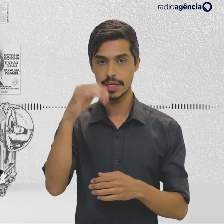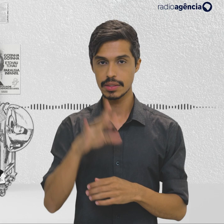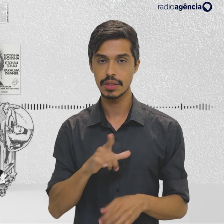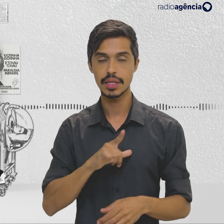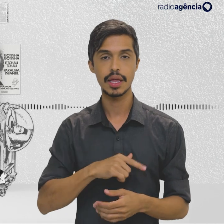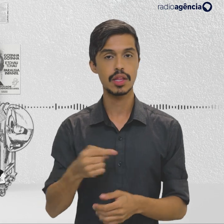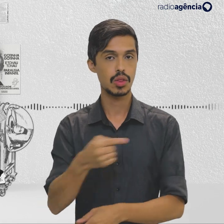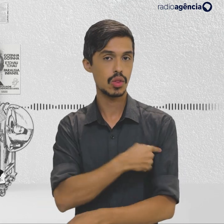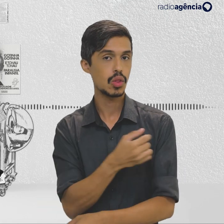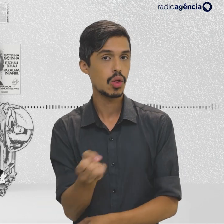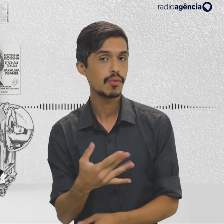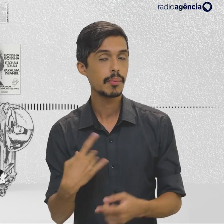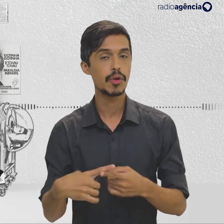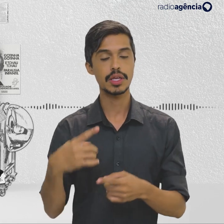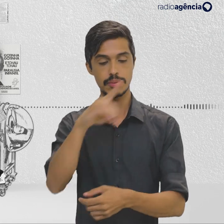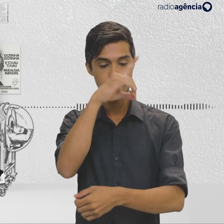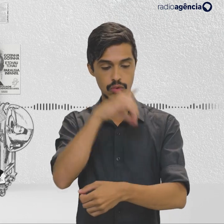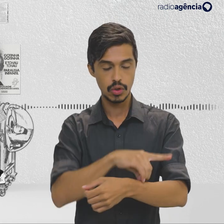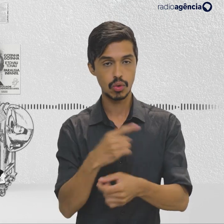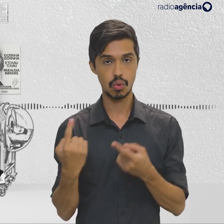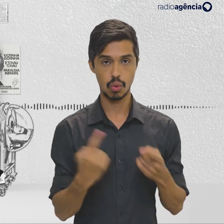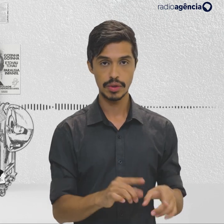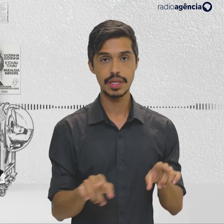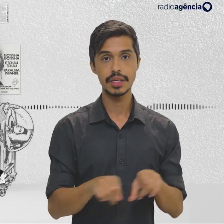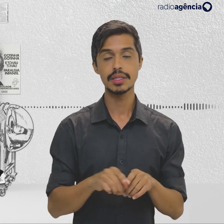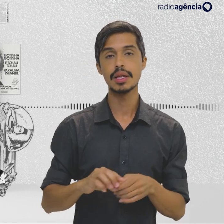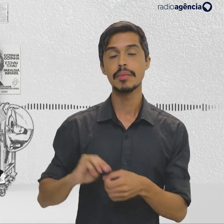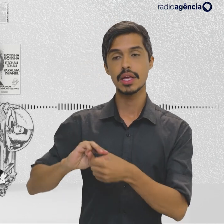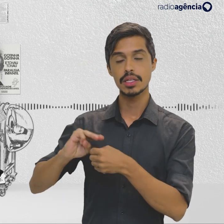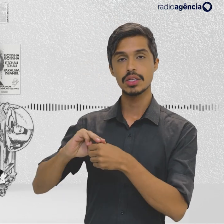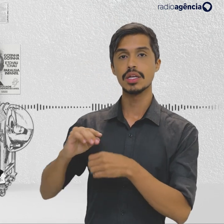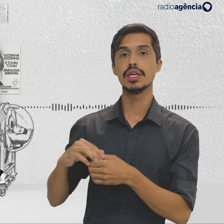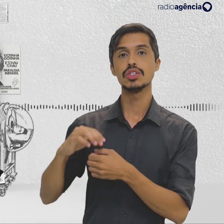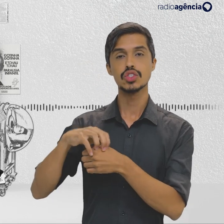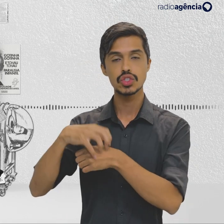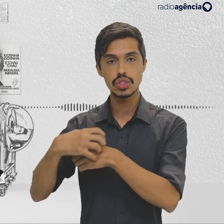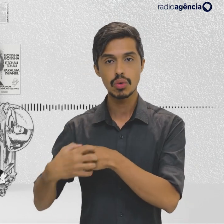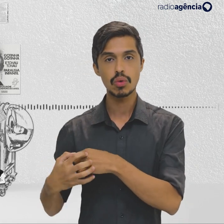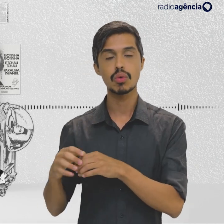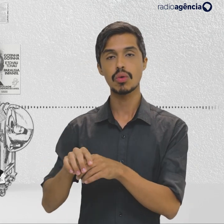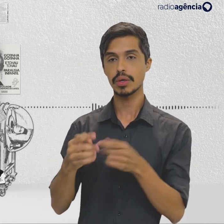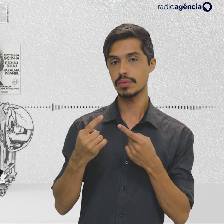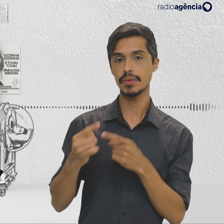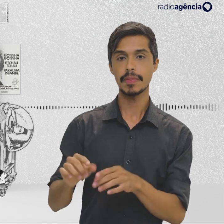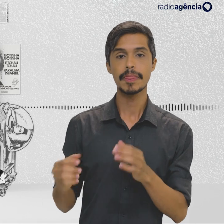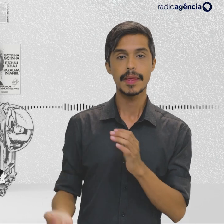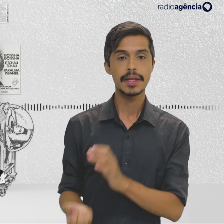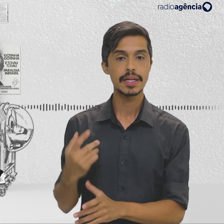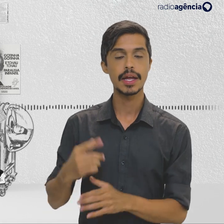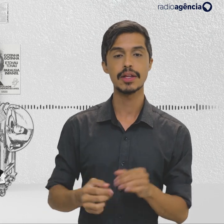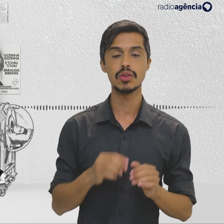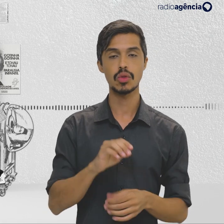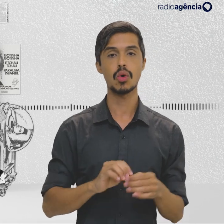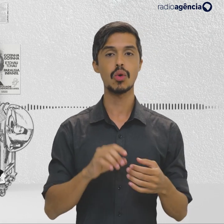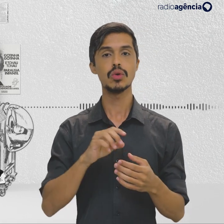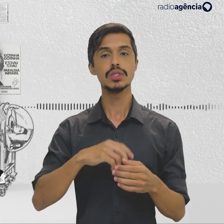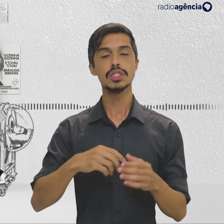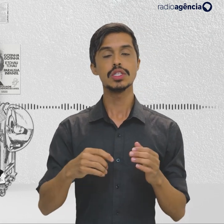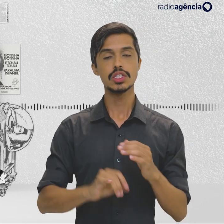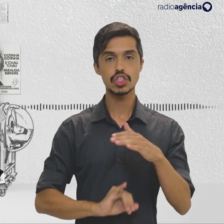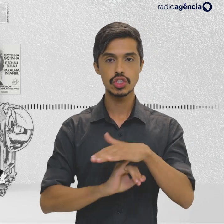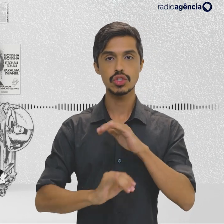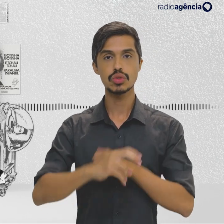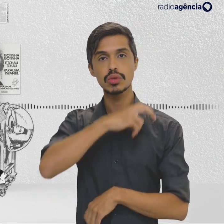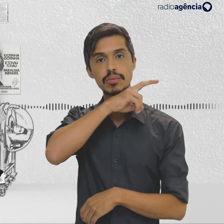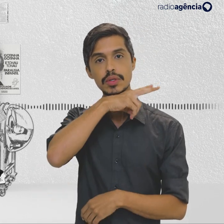vacina Nacional contra a dengue e outra contra a chicungunha estão sendo conduzidas pelo Instituto Butantã as duas já